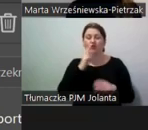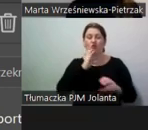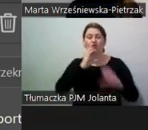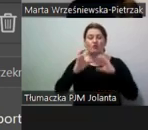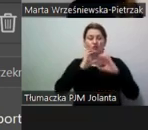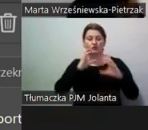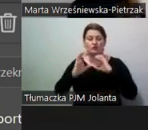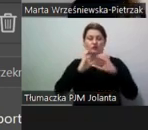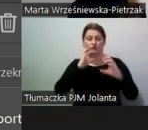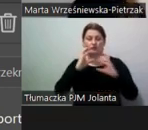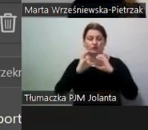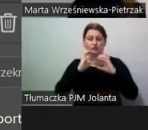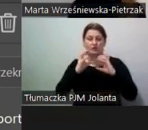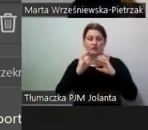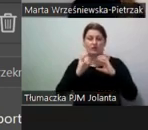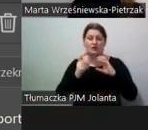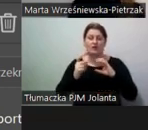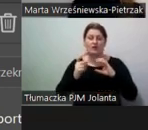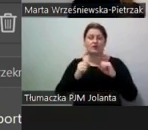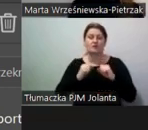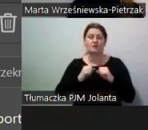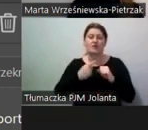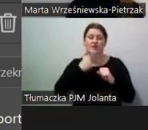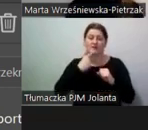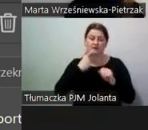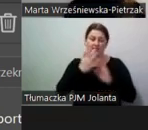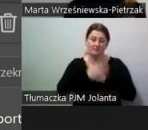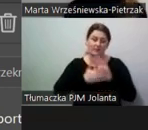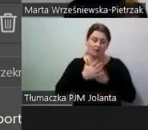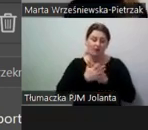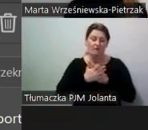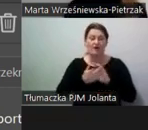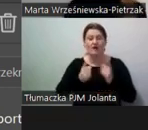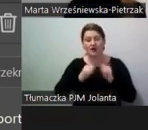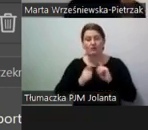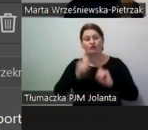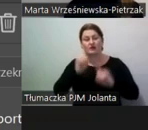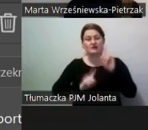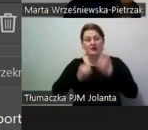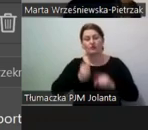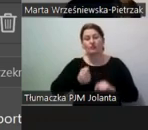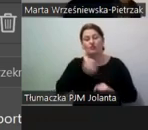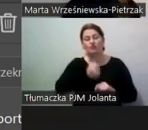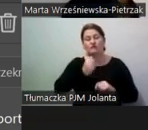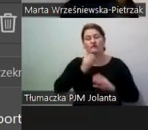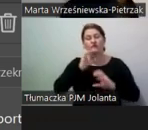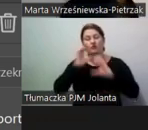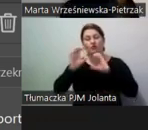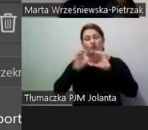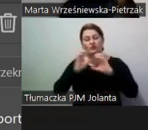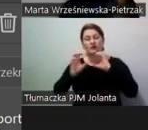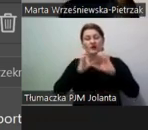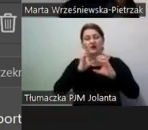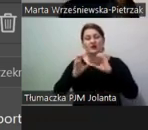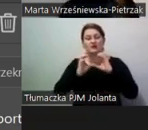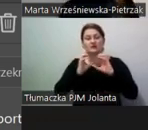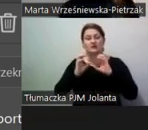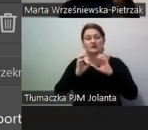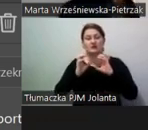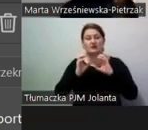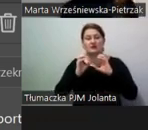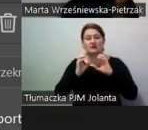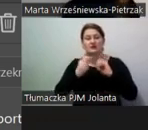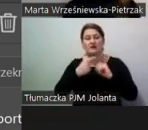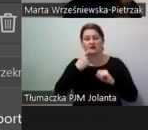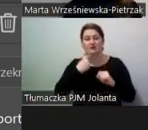się bądź to przede wszystkim językiem migowym, bądź to czasami stosują komunikację funkcjonalnie w